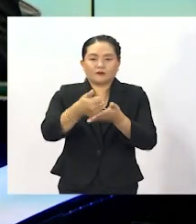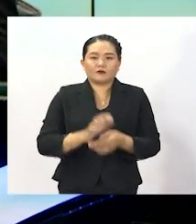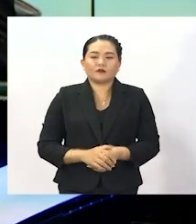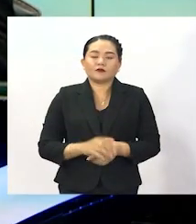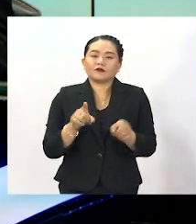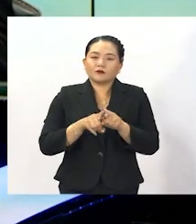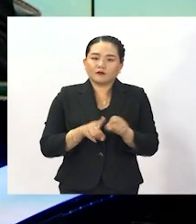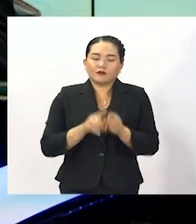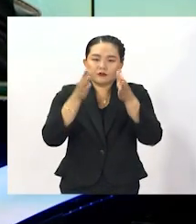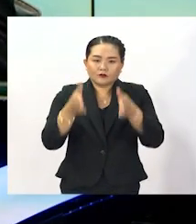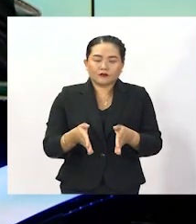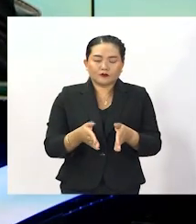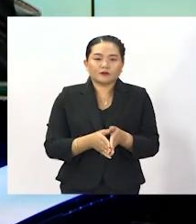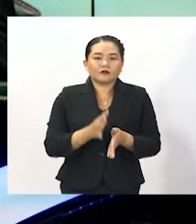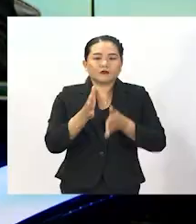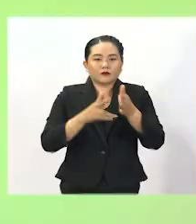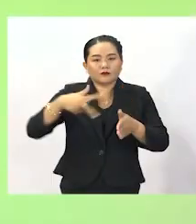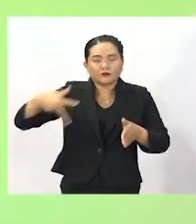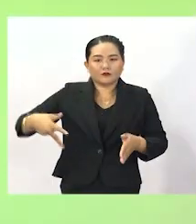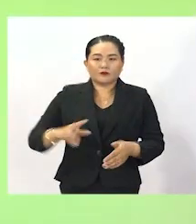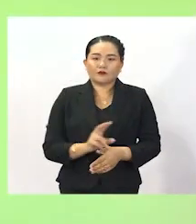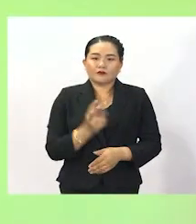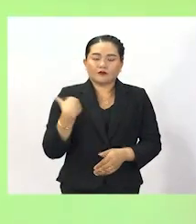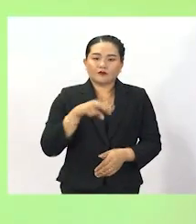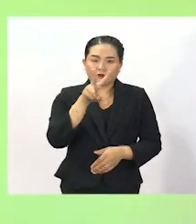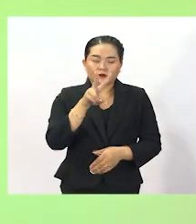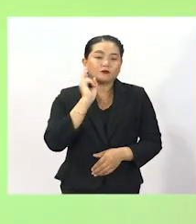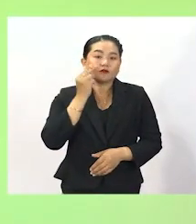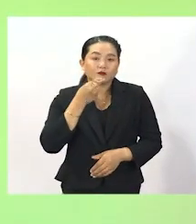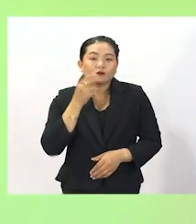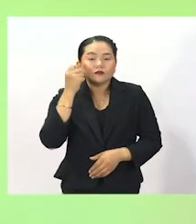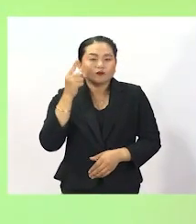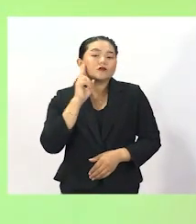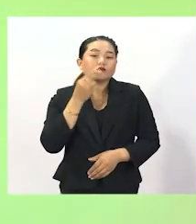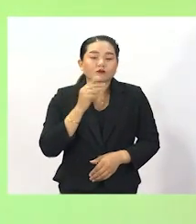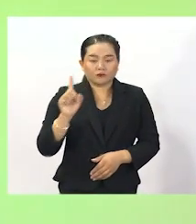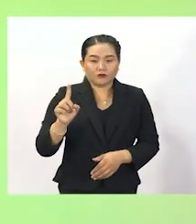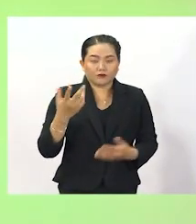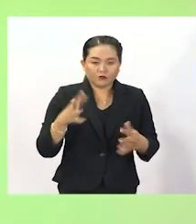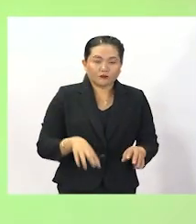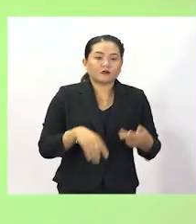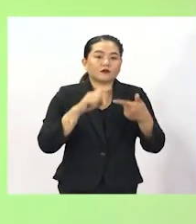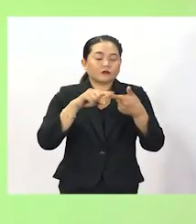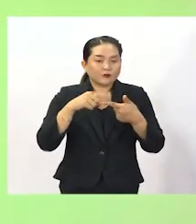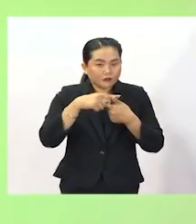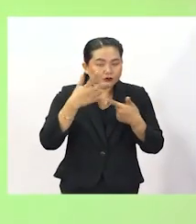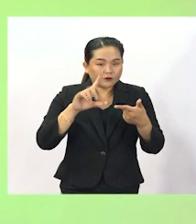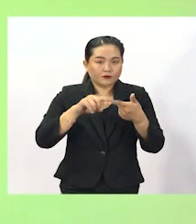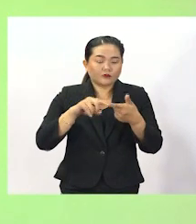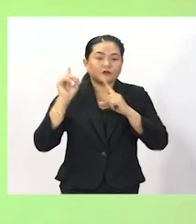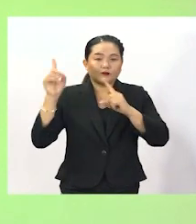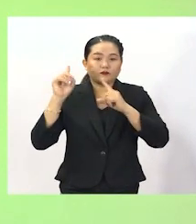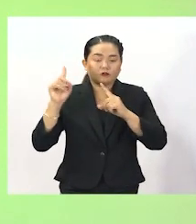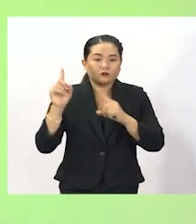តេតតងទៅនឹងអ្នករៀនភាសាសញ្ញានឹងមាន2ទី1គឺអ្នកថ្លង់ដែលគាត់ស្ដាប់មិនលឺនឹង1ហើយមួយទៀតគឺយើងធម្ម